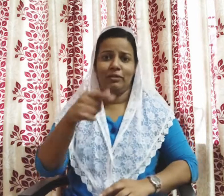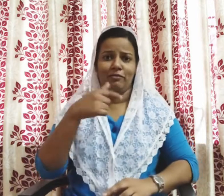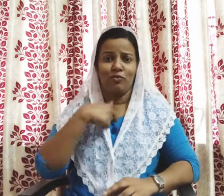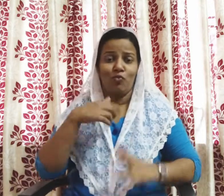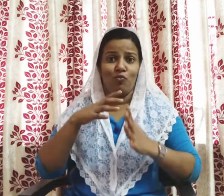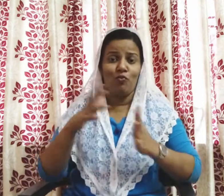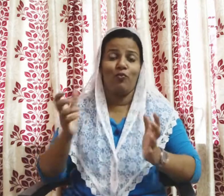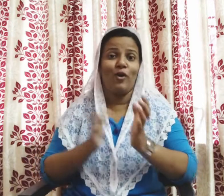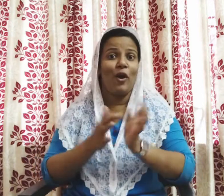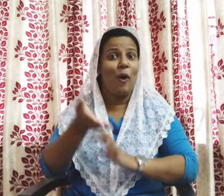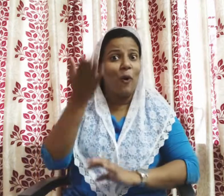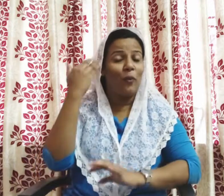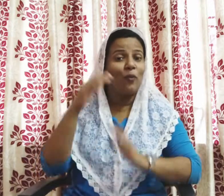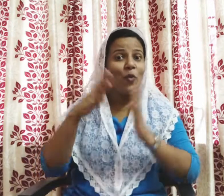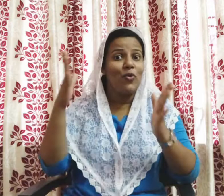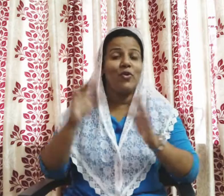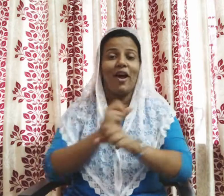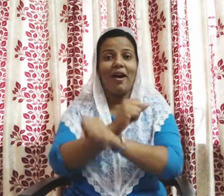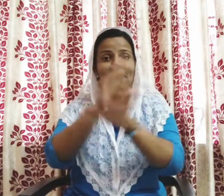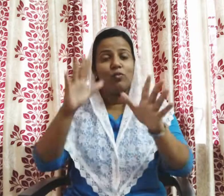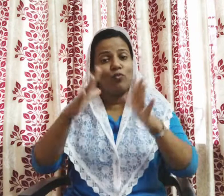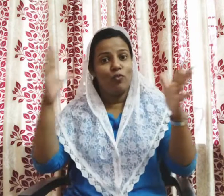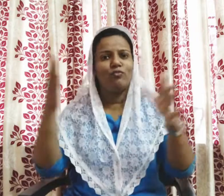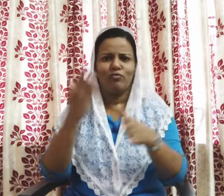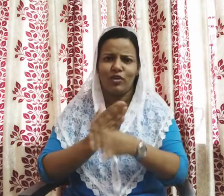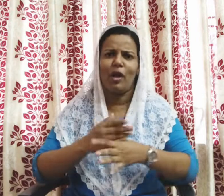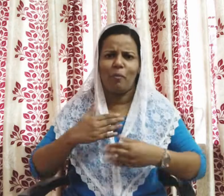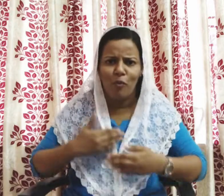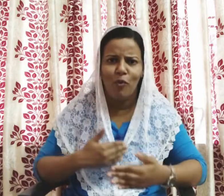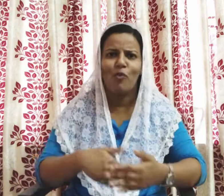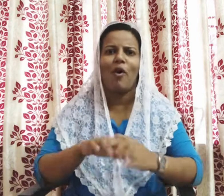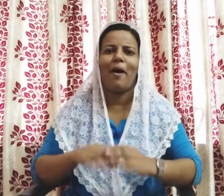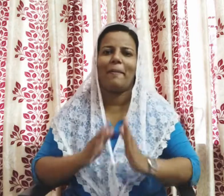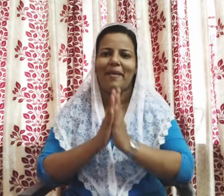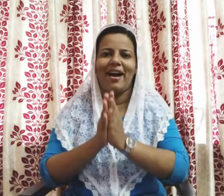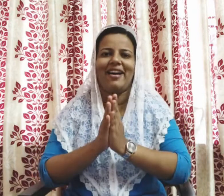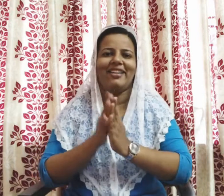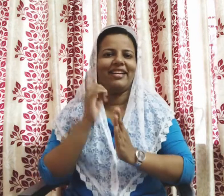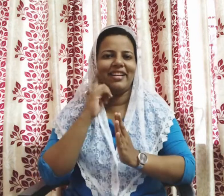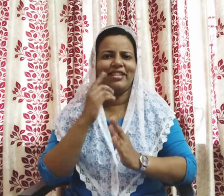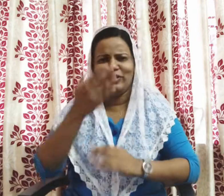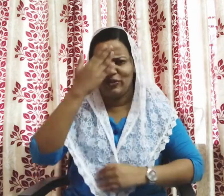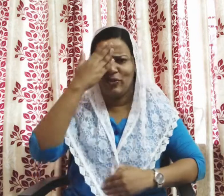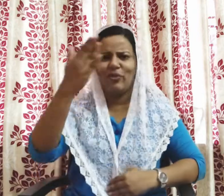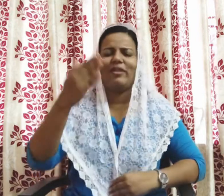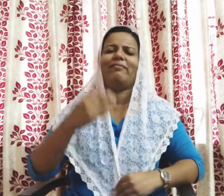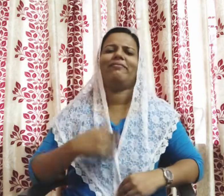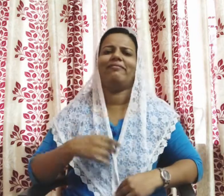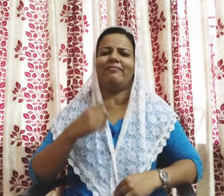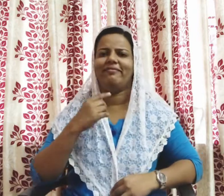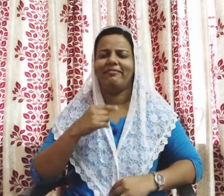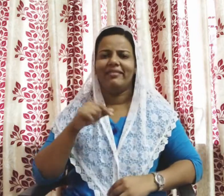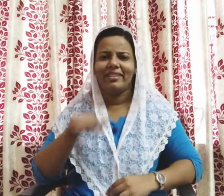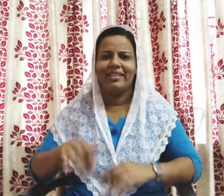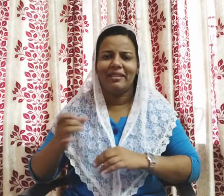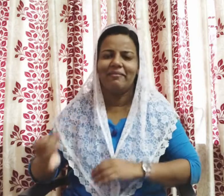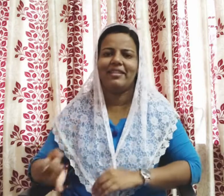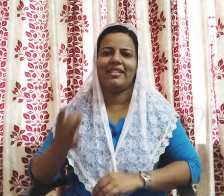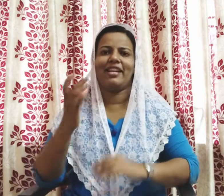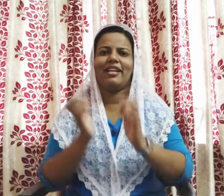നിങ്ങളിലൂടെ അന്ന് കണ്ട അത്ഭുതത്തിലും വലുത് കർത്താവ് ചെയ്യാൻ പോവുക. പ്രാർത്ഥന കേട്ട കർത്താവിന് സ്തോത്രം പറഞ്ഞാട്ടെ. അമേൻ. ഇന്ന് പകൽക്കാലം യേശുവിൻ്റെ